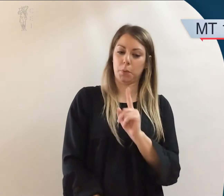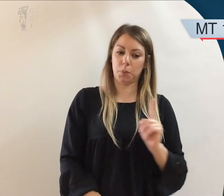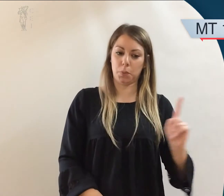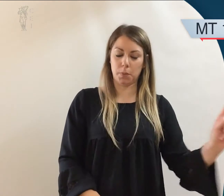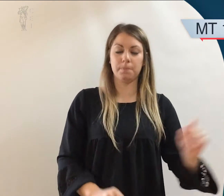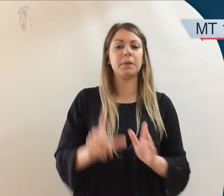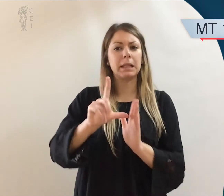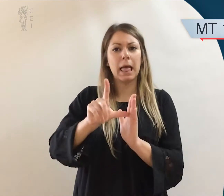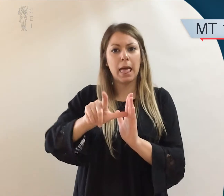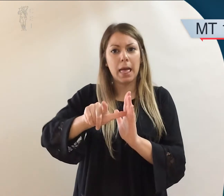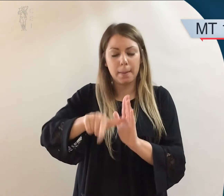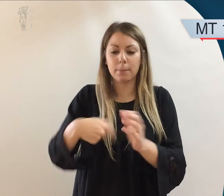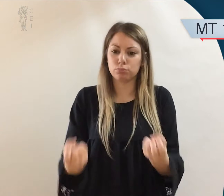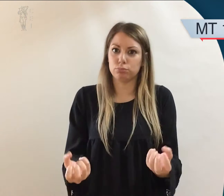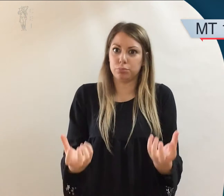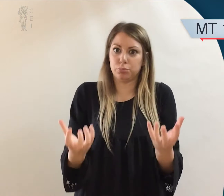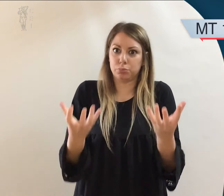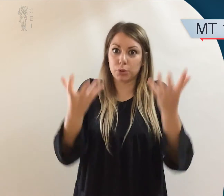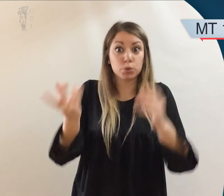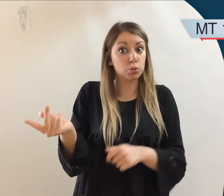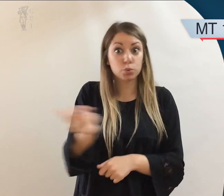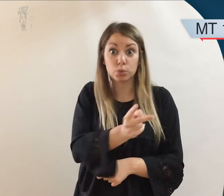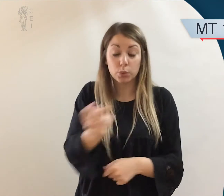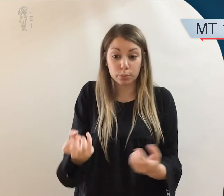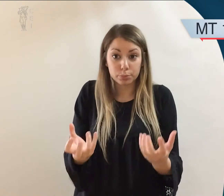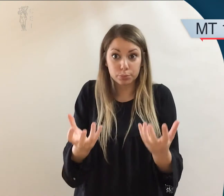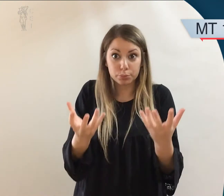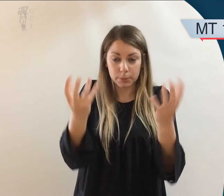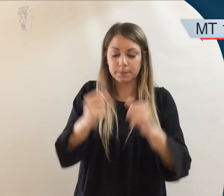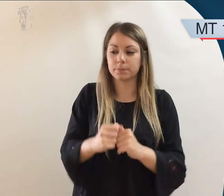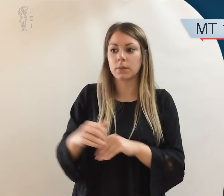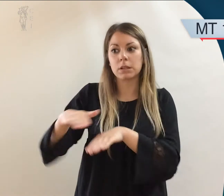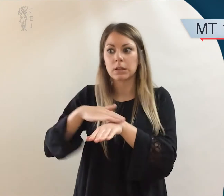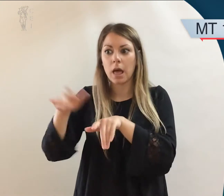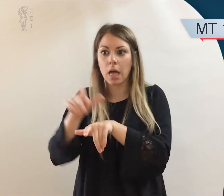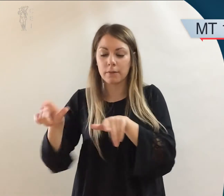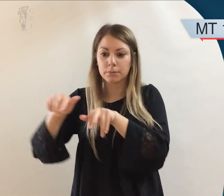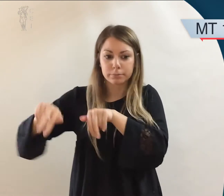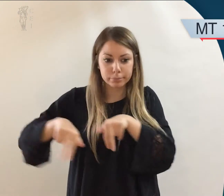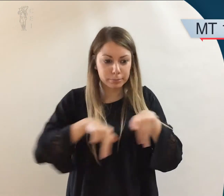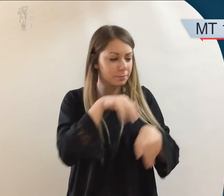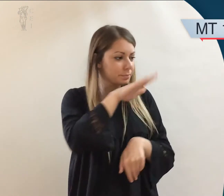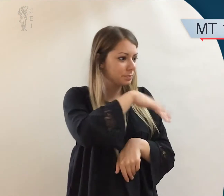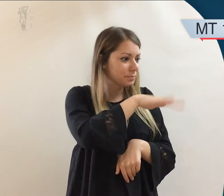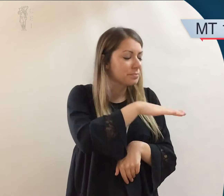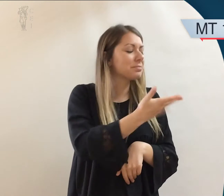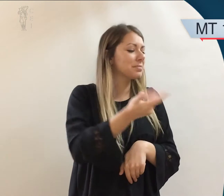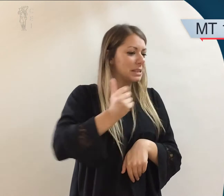stelo crebbe e fece frutto spunto anche la zizzania allora i servi andarono dal padrone di casa